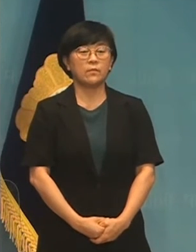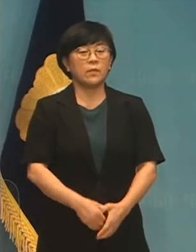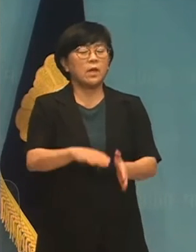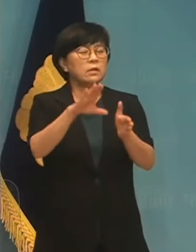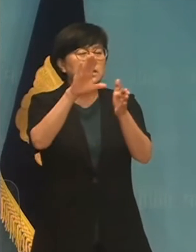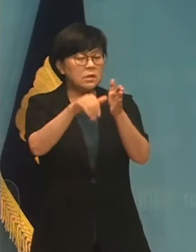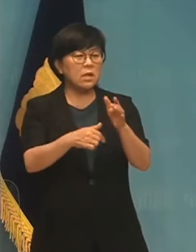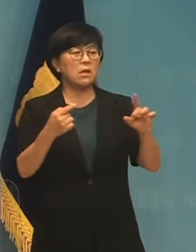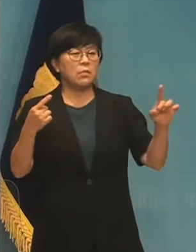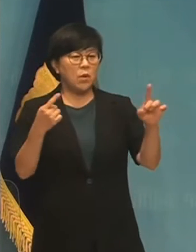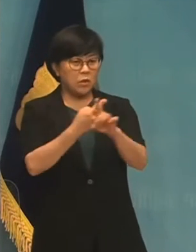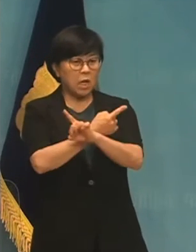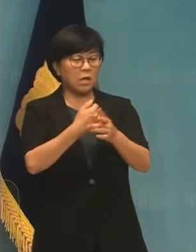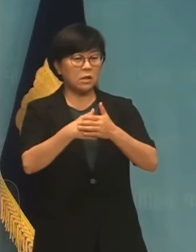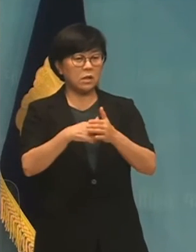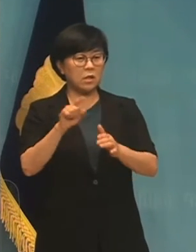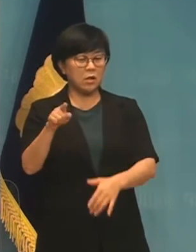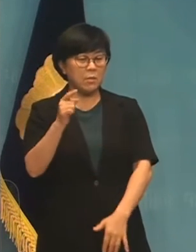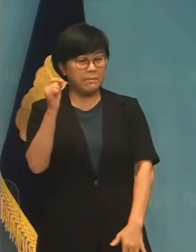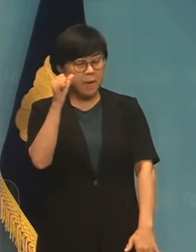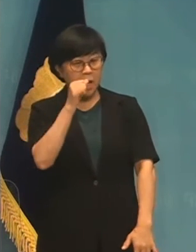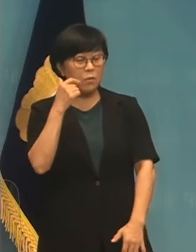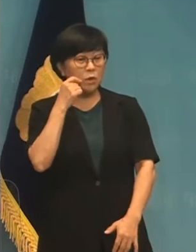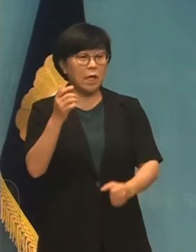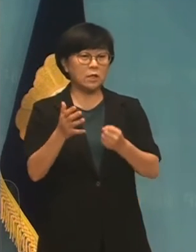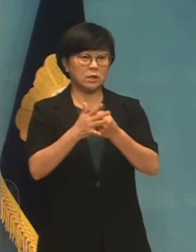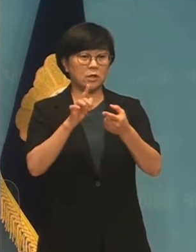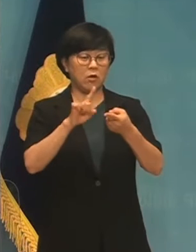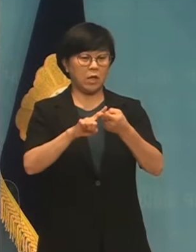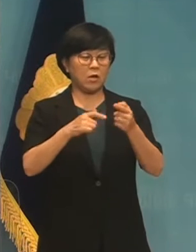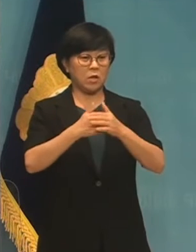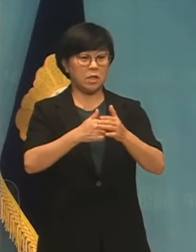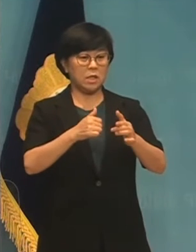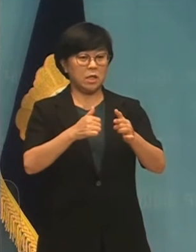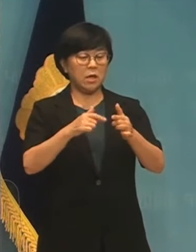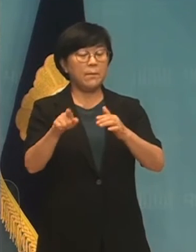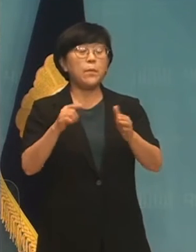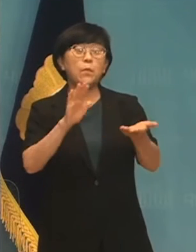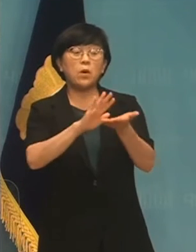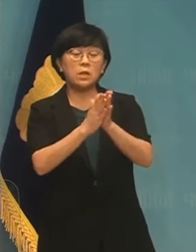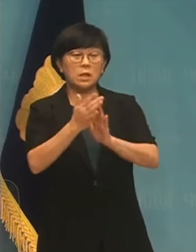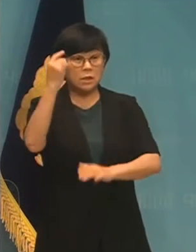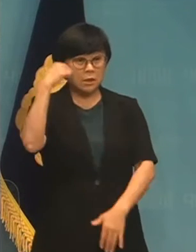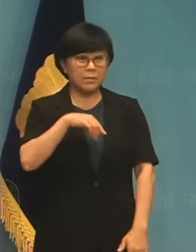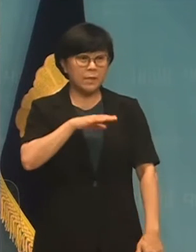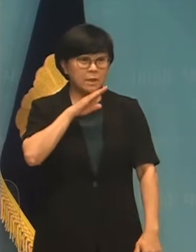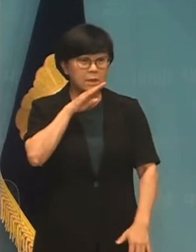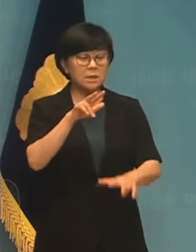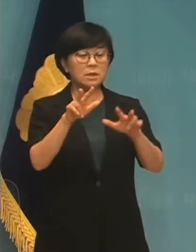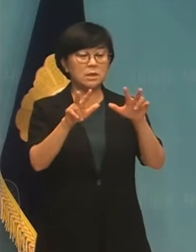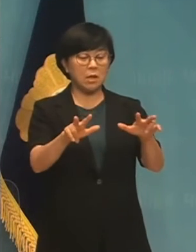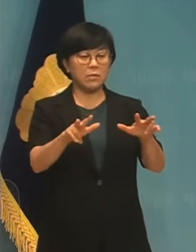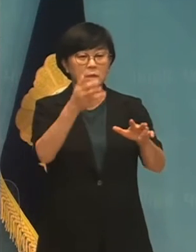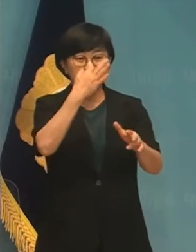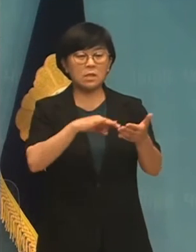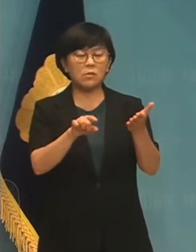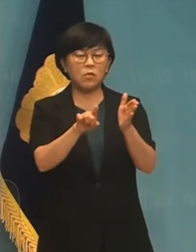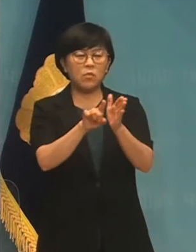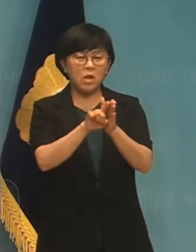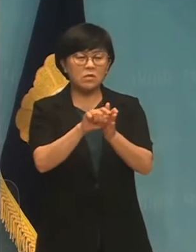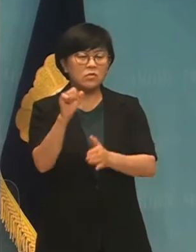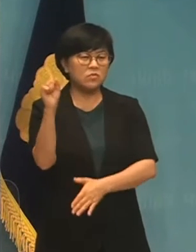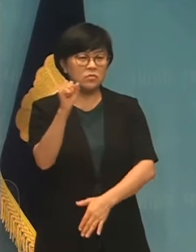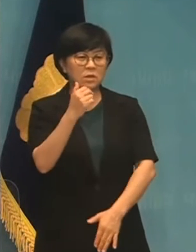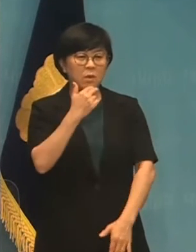시대 변화를 눈치조차 채지 못하는 기성정치, 그 변화를 간파했음에도 지금의 이익을 위해